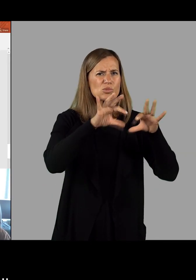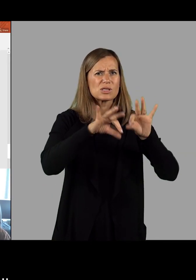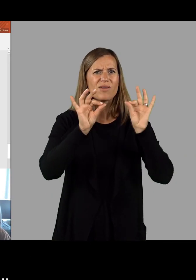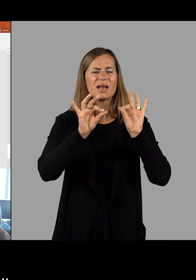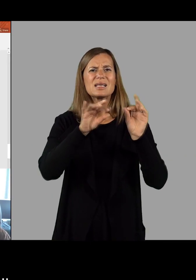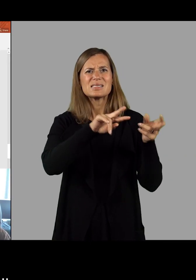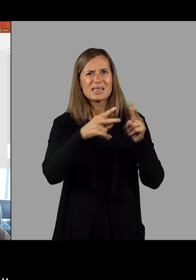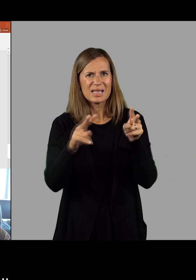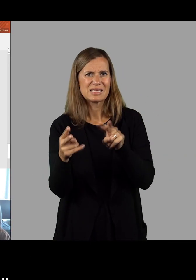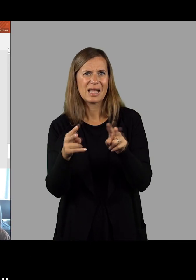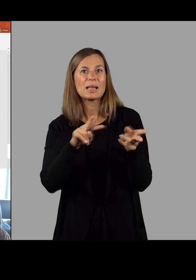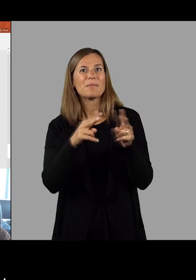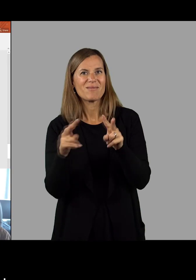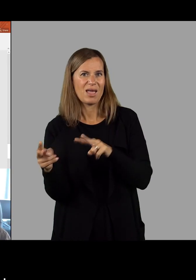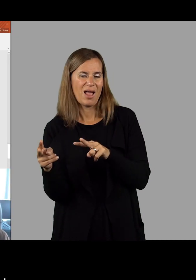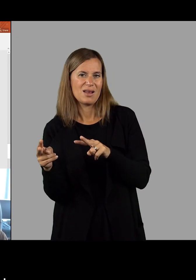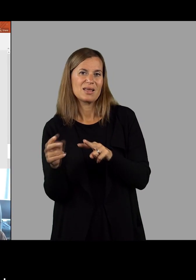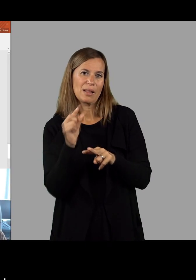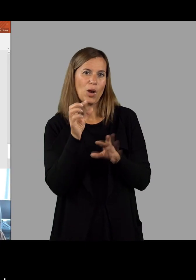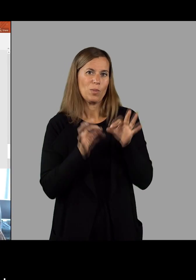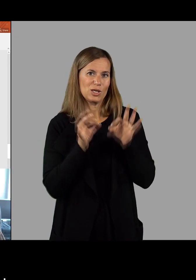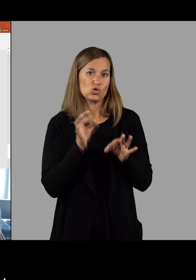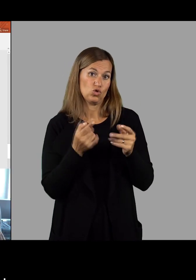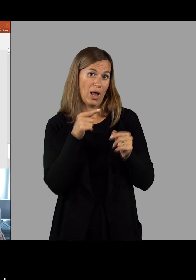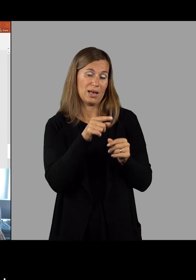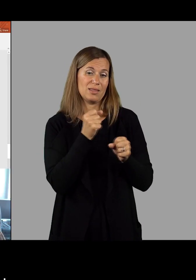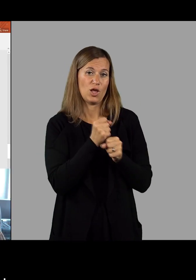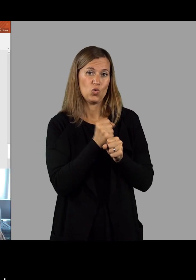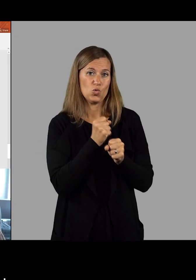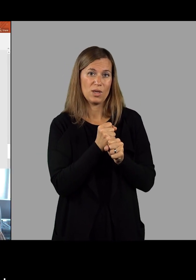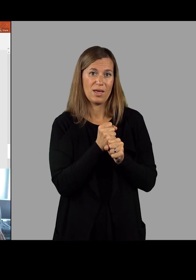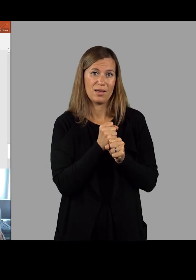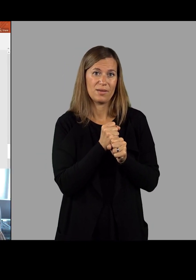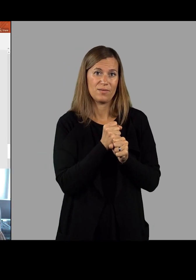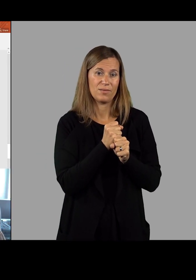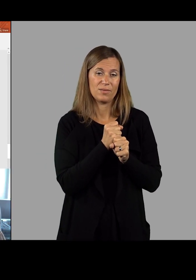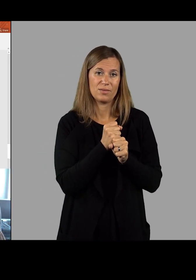razpoznavalnik, sintetizator, prevajalnik, tako da mičkeno preizkusimo, če tole deluje.